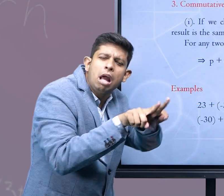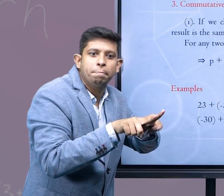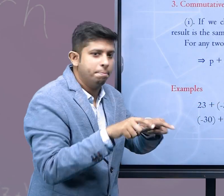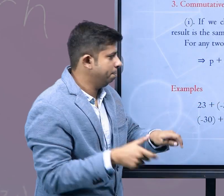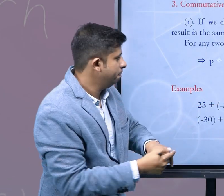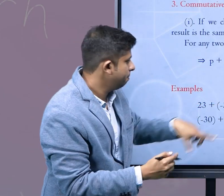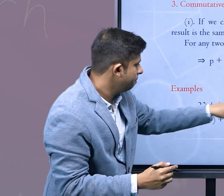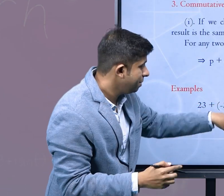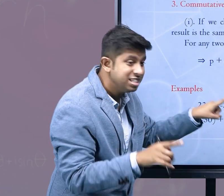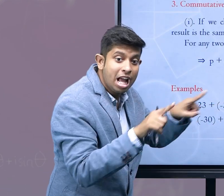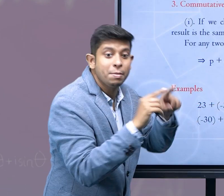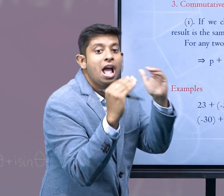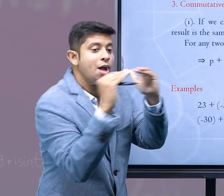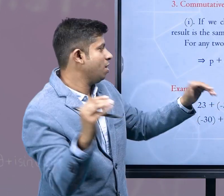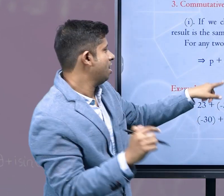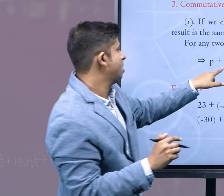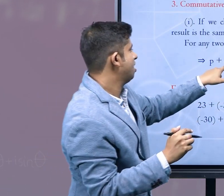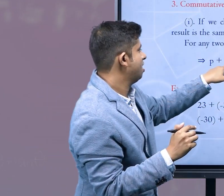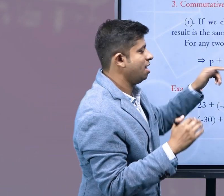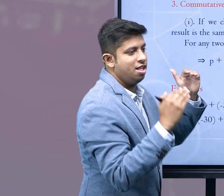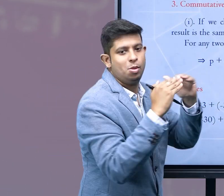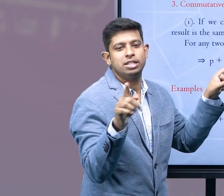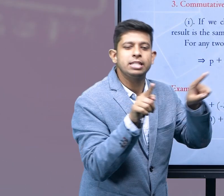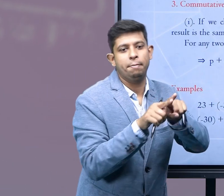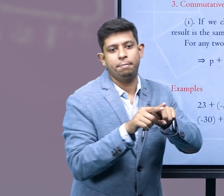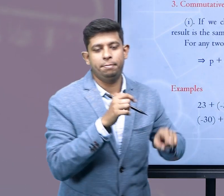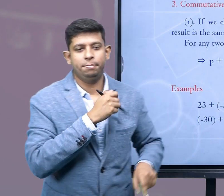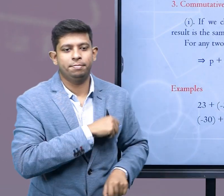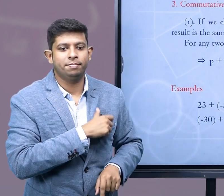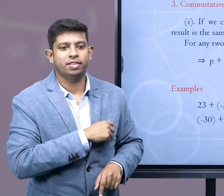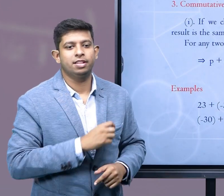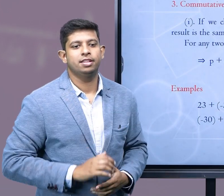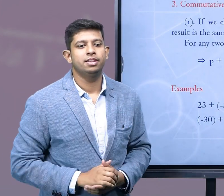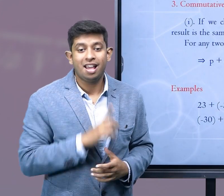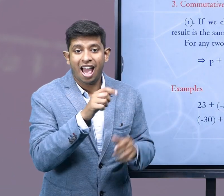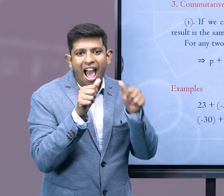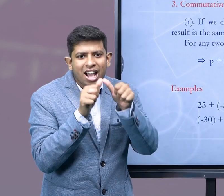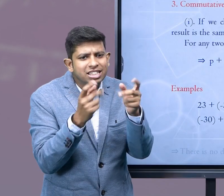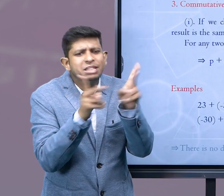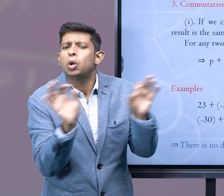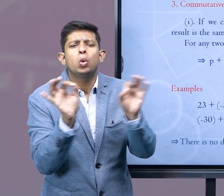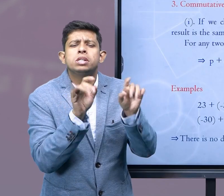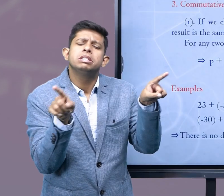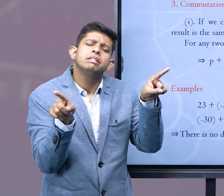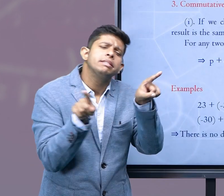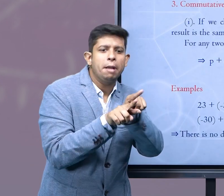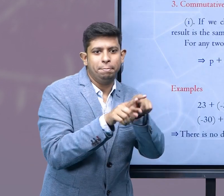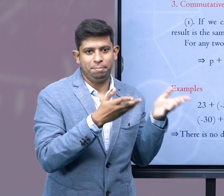Minus 30 in brackets plus 23 is equals to minus 7. संख्याओं का क्रम बदलने के